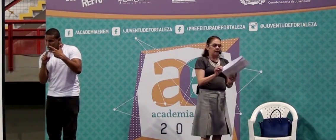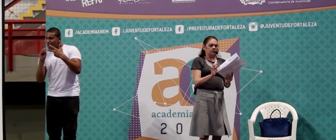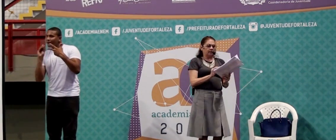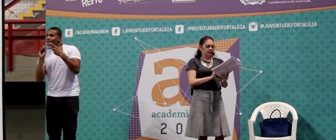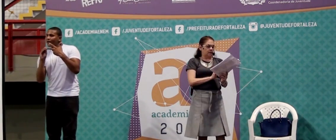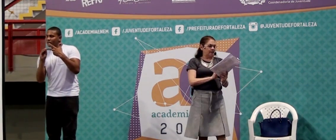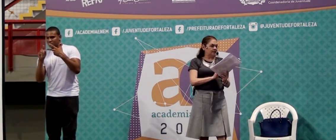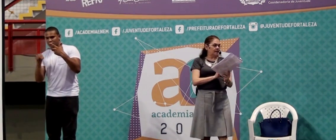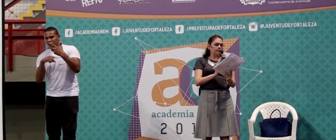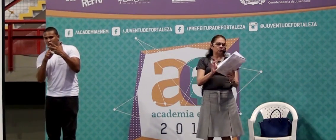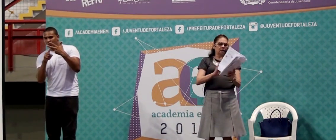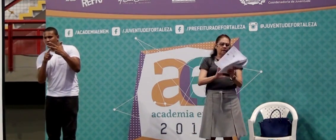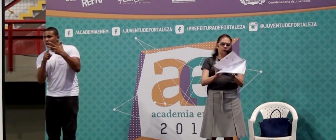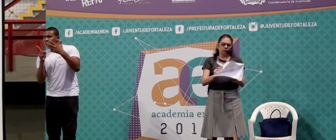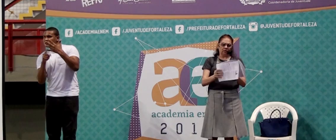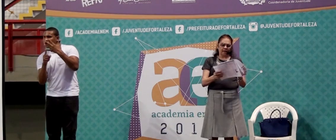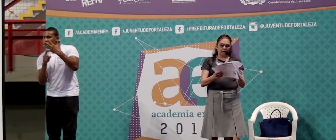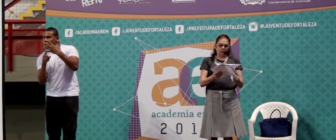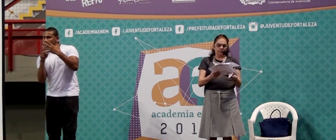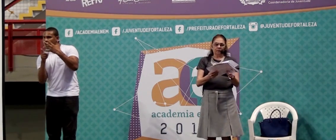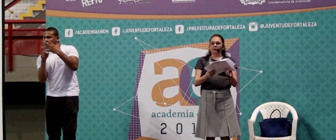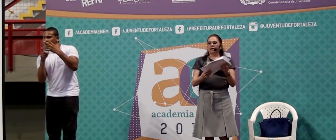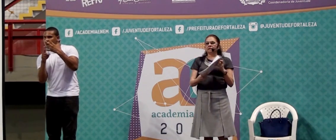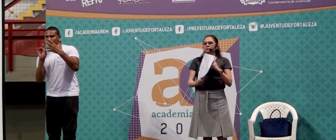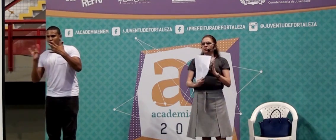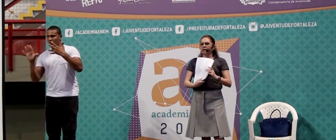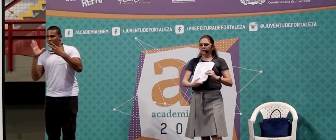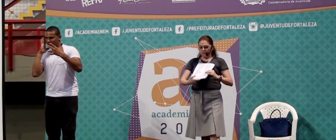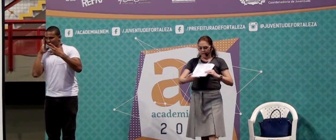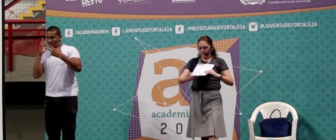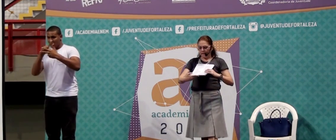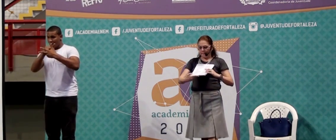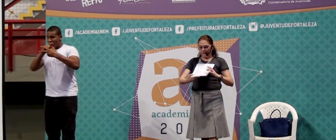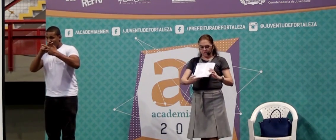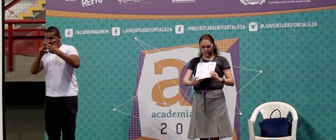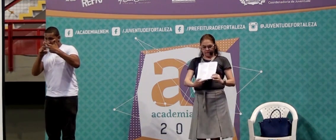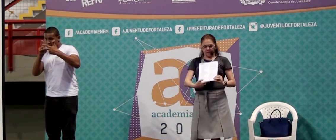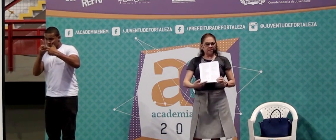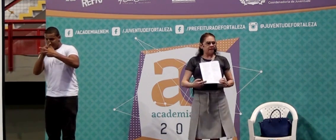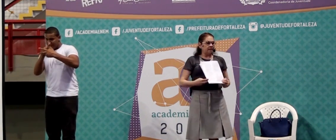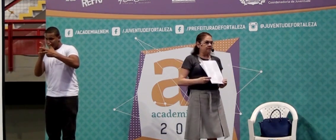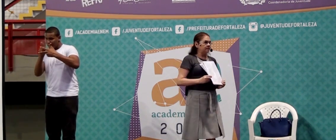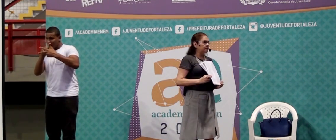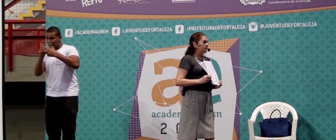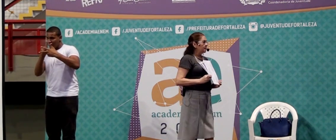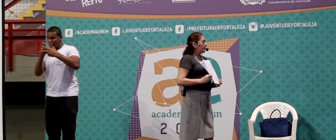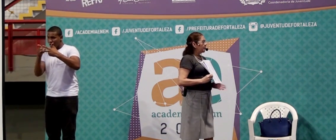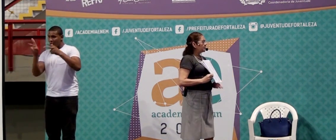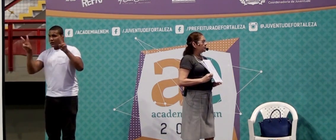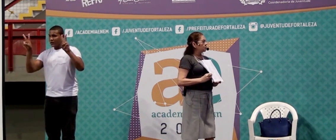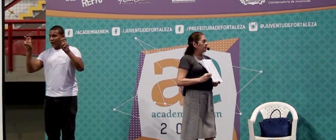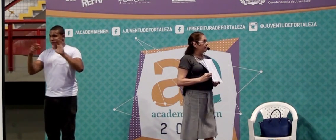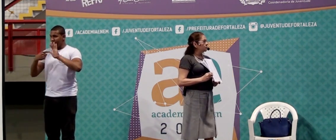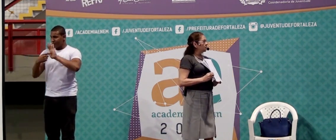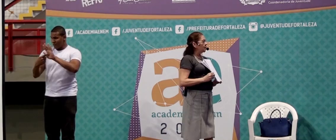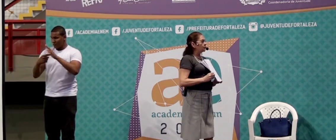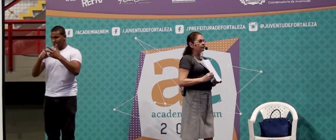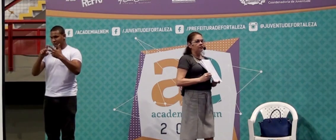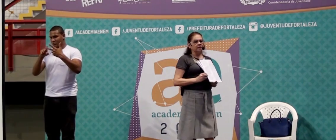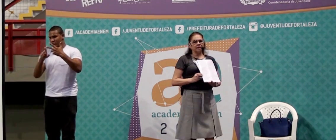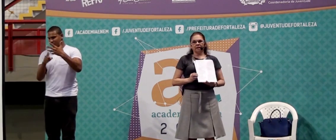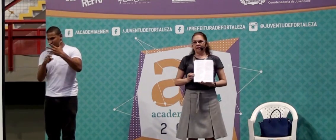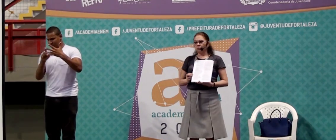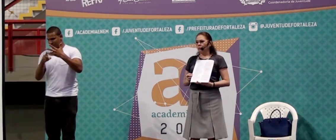nesta aula, eu até botei o modelo, que esse modelo está aqui na página 26. Esse modelo